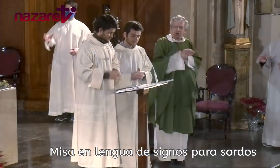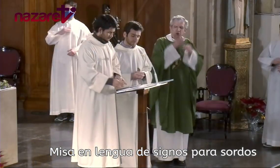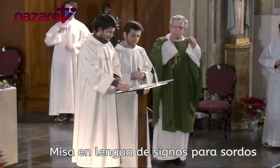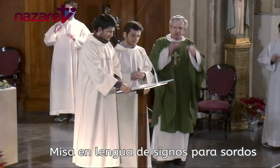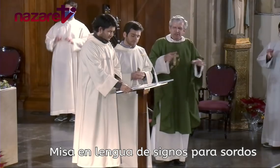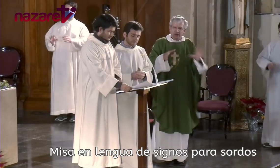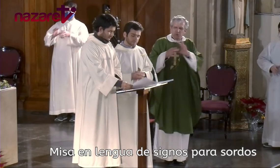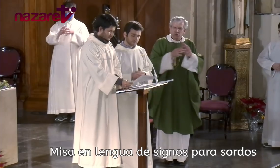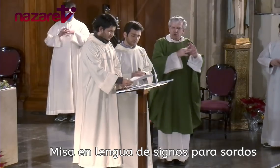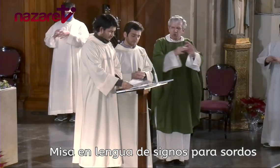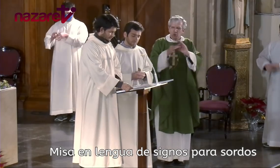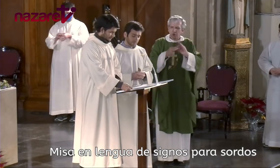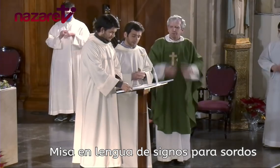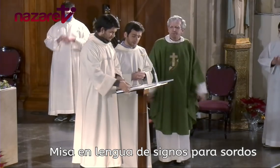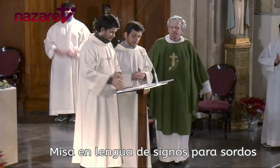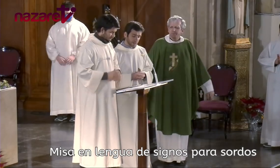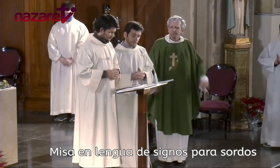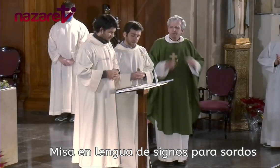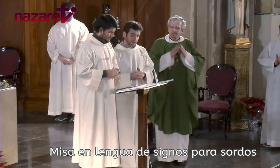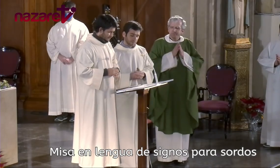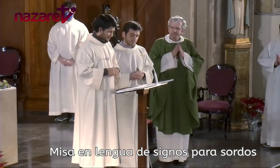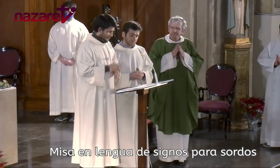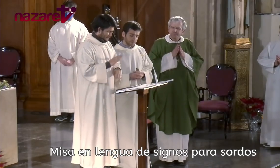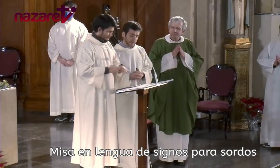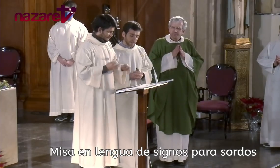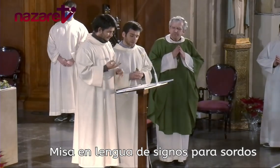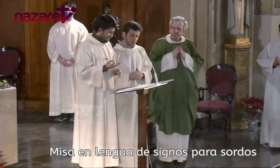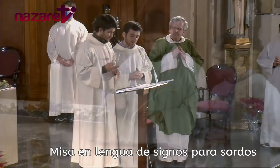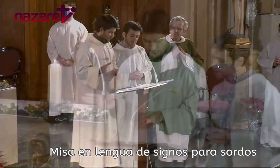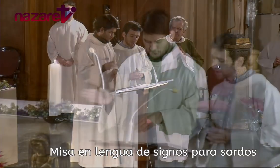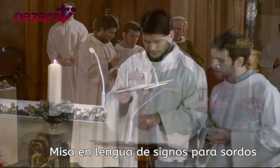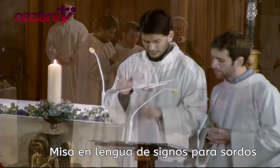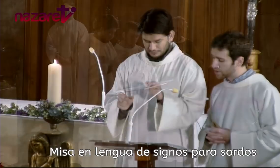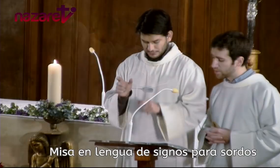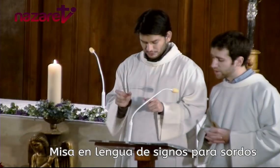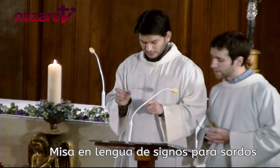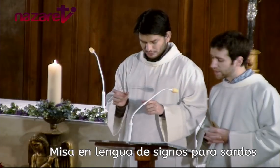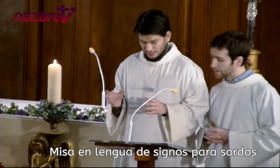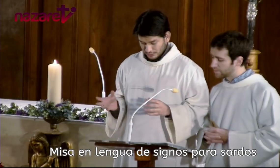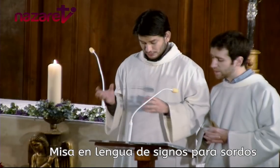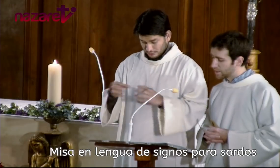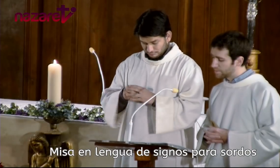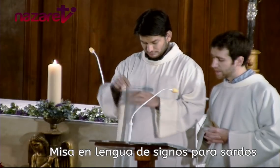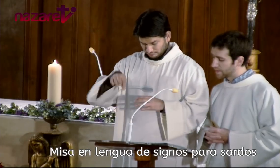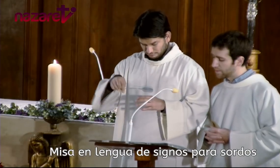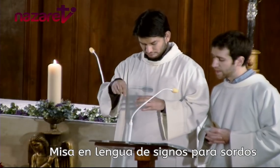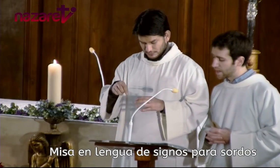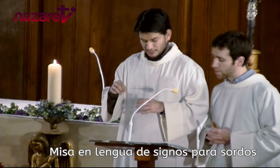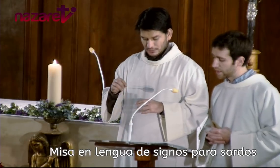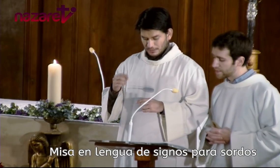todos seamos uno. Para que todos los que nos hemos reunido aquí para celebrar la